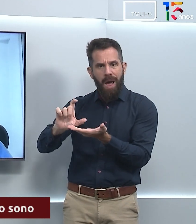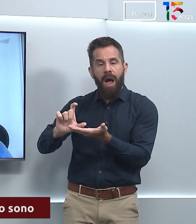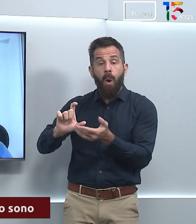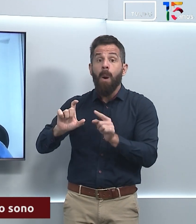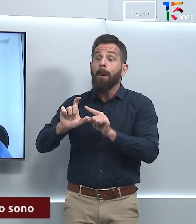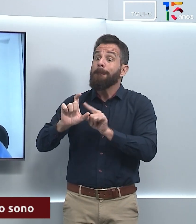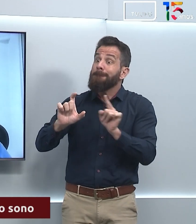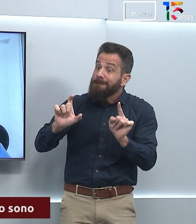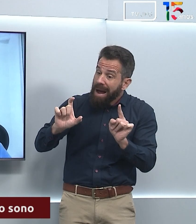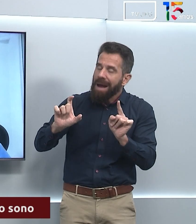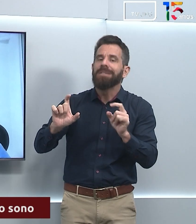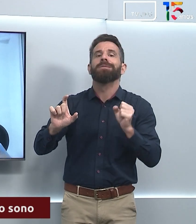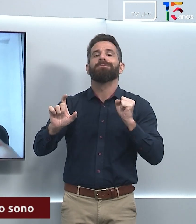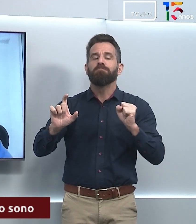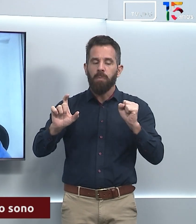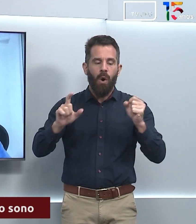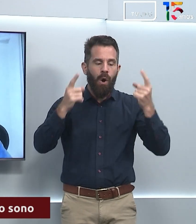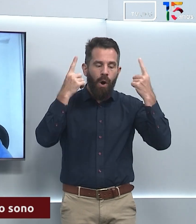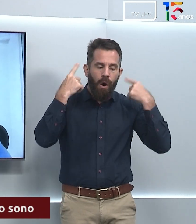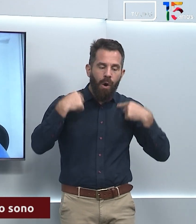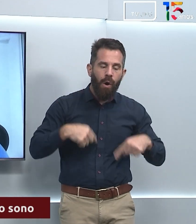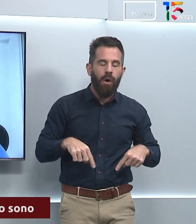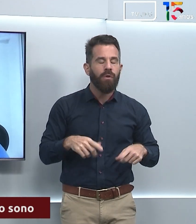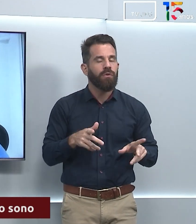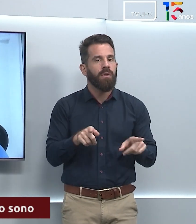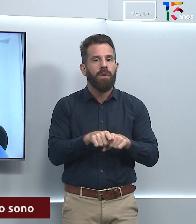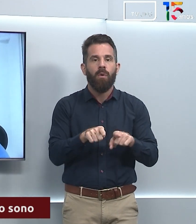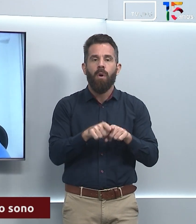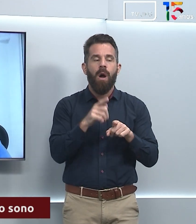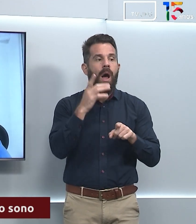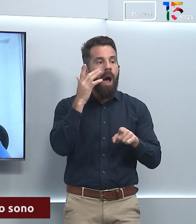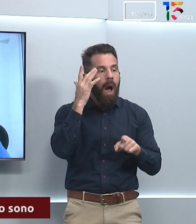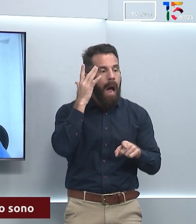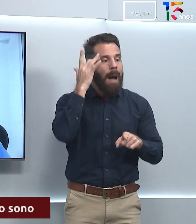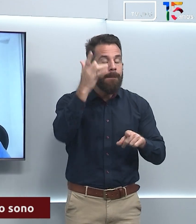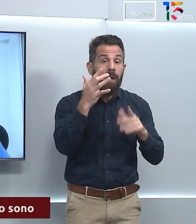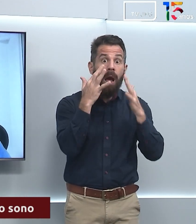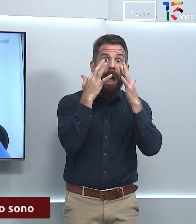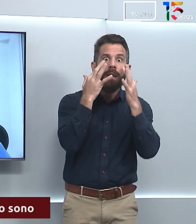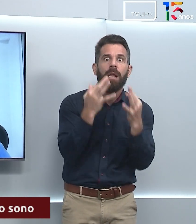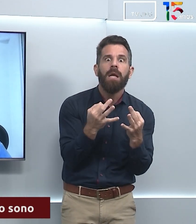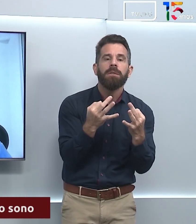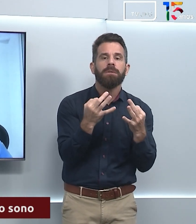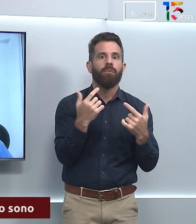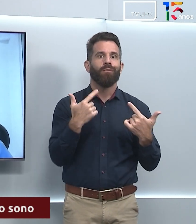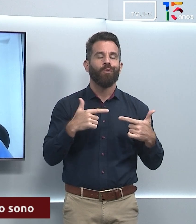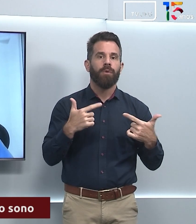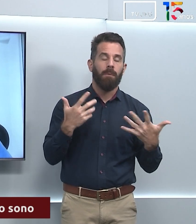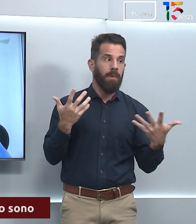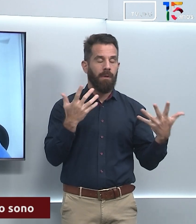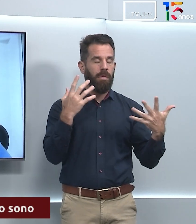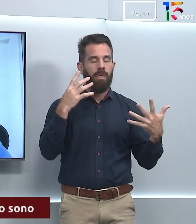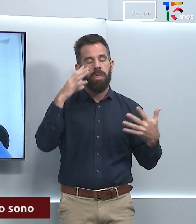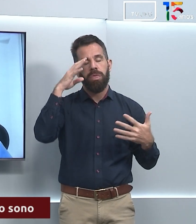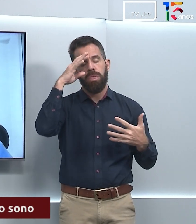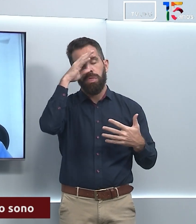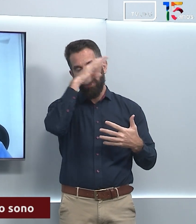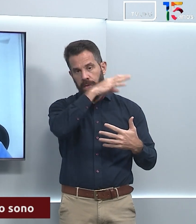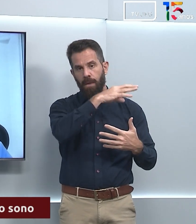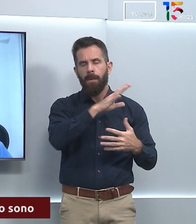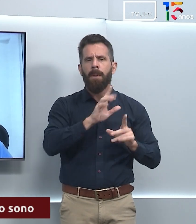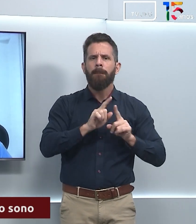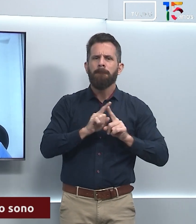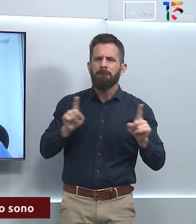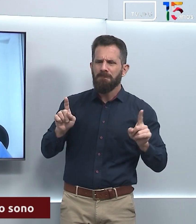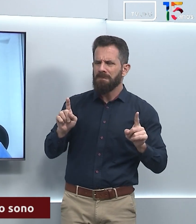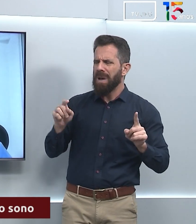ficar com uma atenção piorada no dia seguinte, principalmente com doses excessivas, né? E o que melatonina tem a ver com